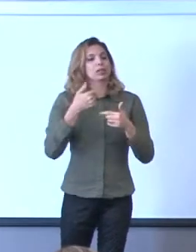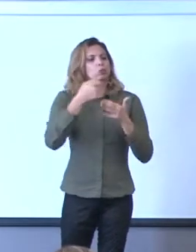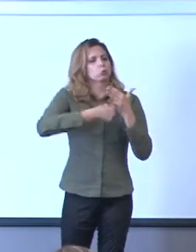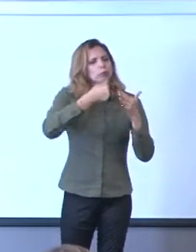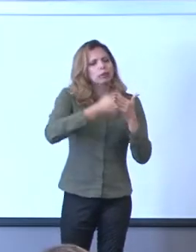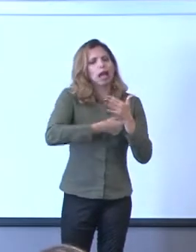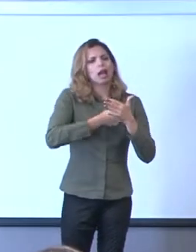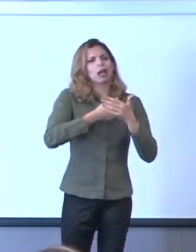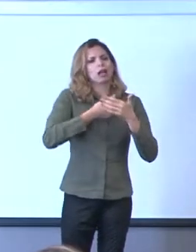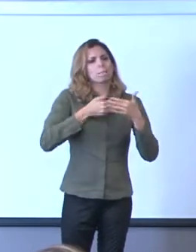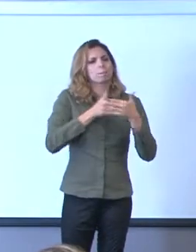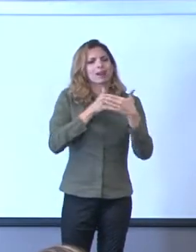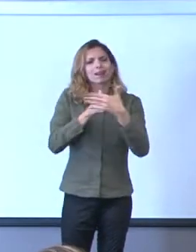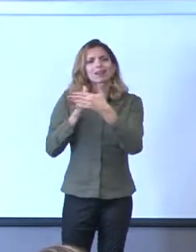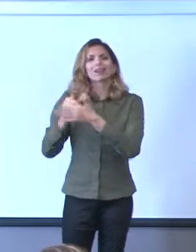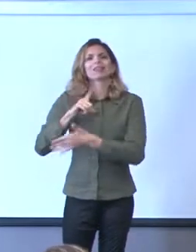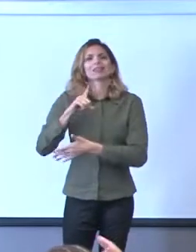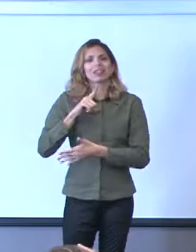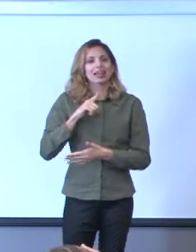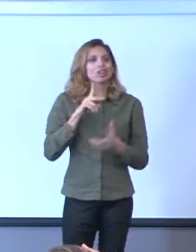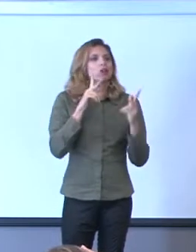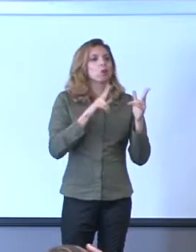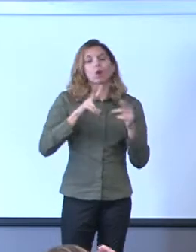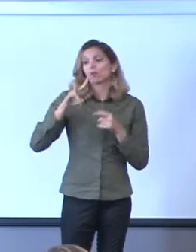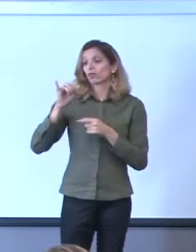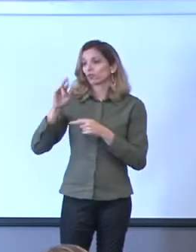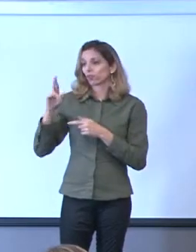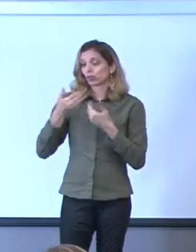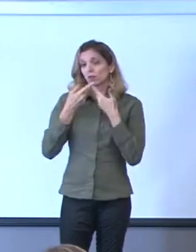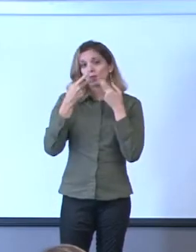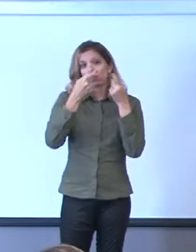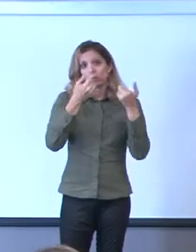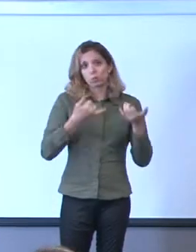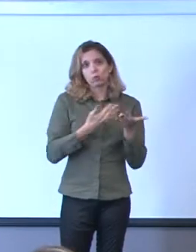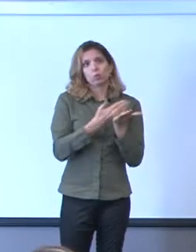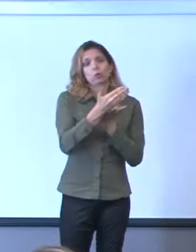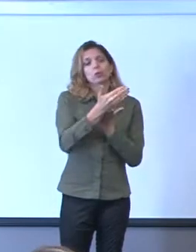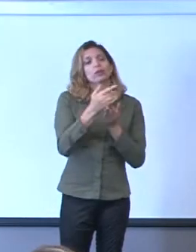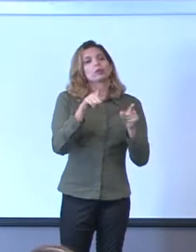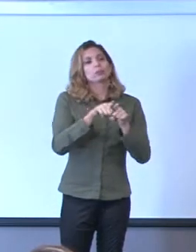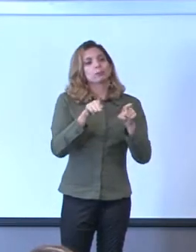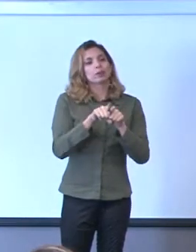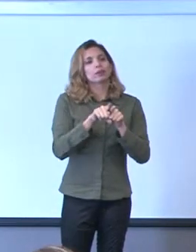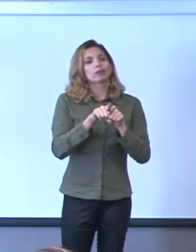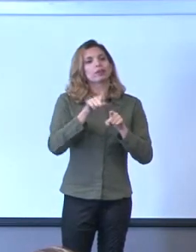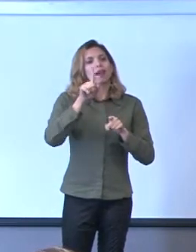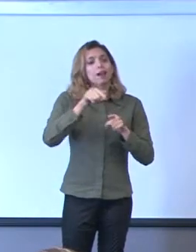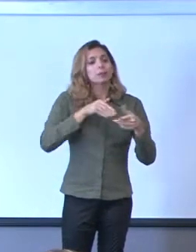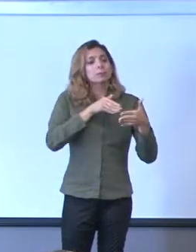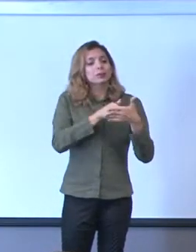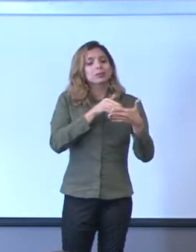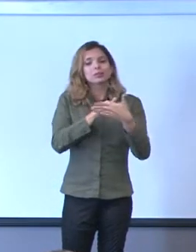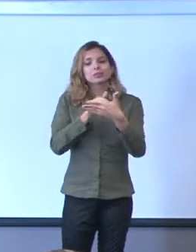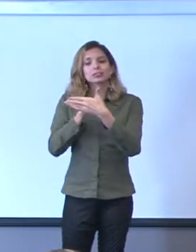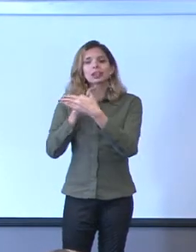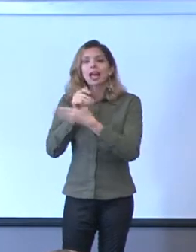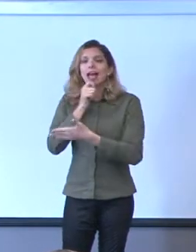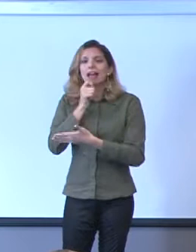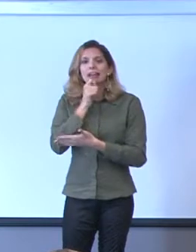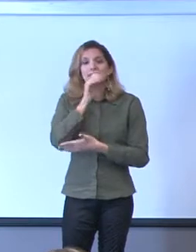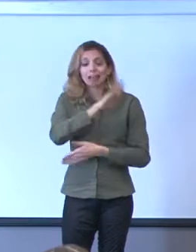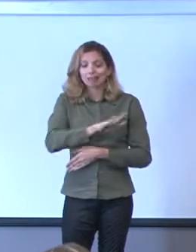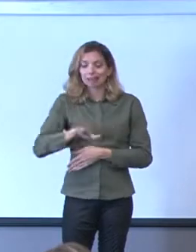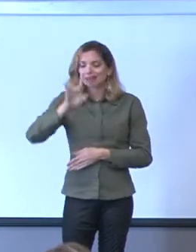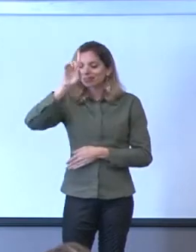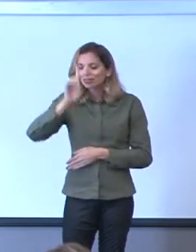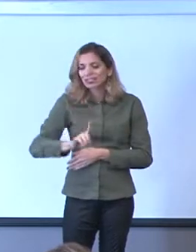barreiras que, como o Vitor colocou no começo, são barreiras que não estão na criança com